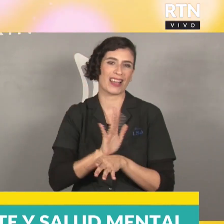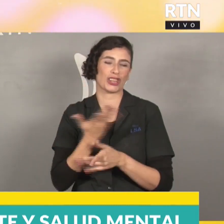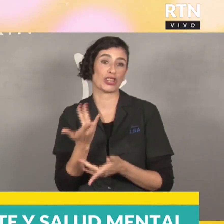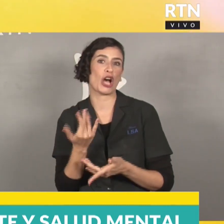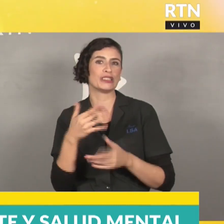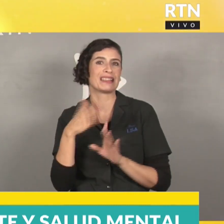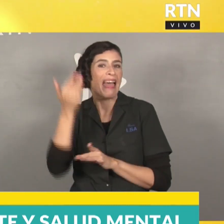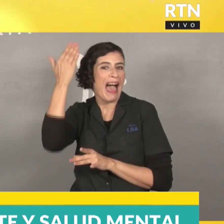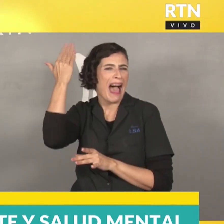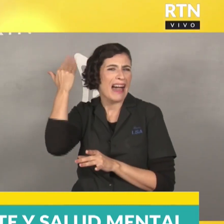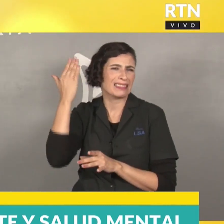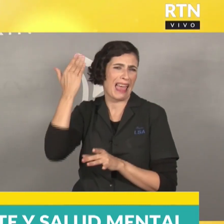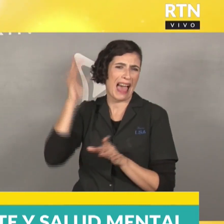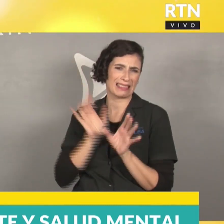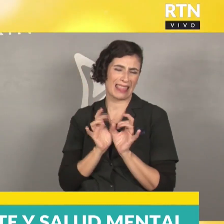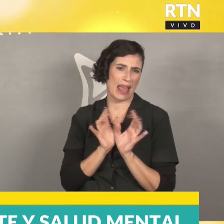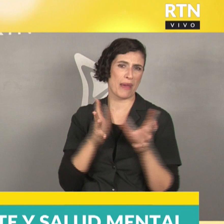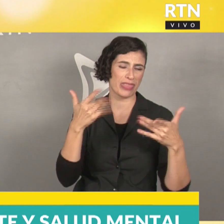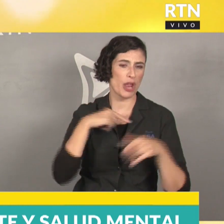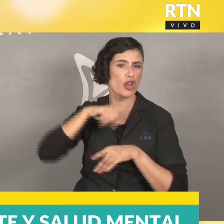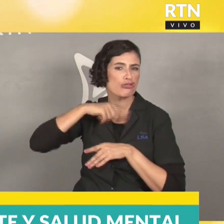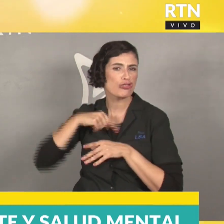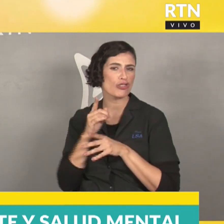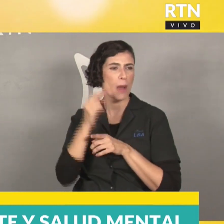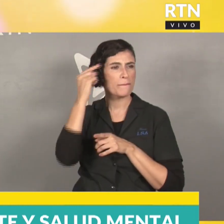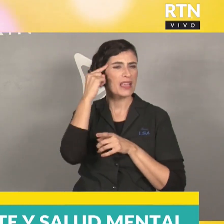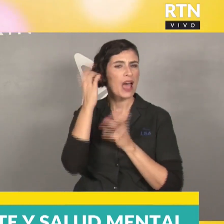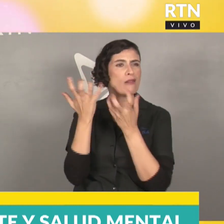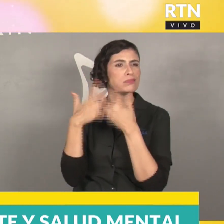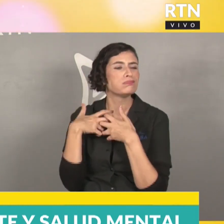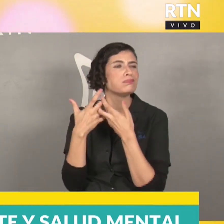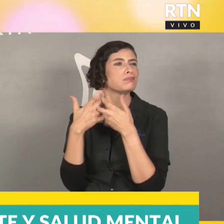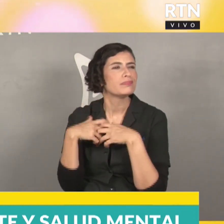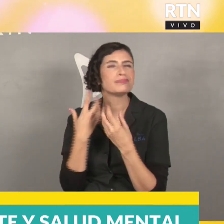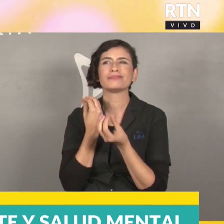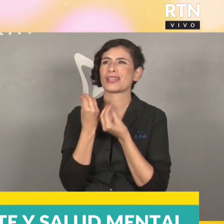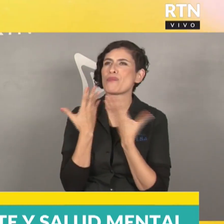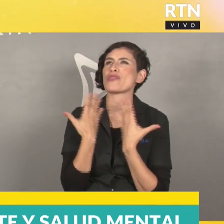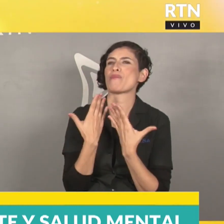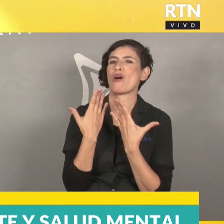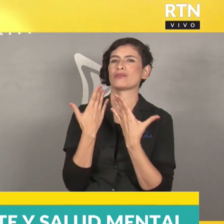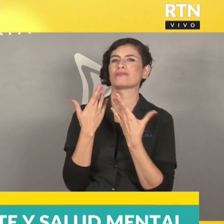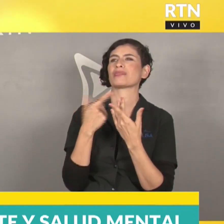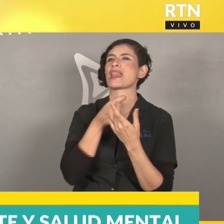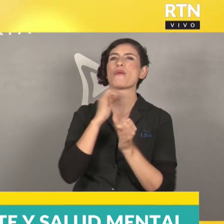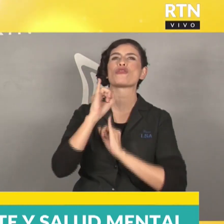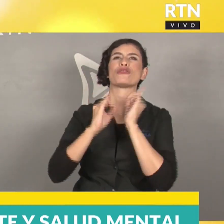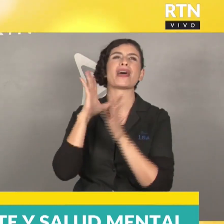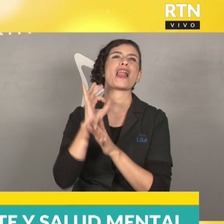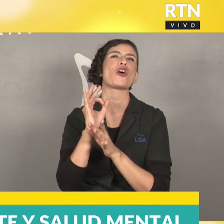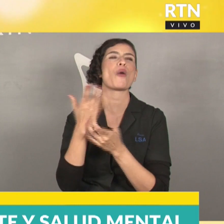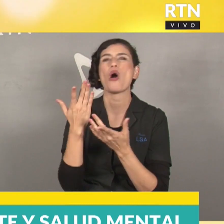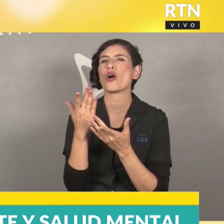a cranear antes de la pandemia. Uh-huh. Y los y las compas querían hablar de esto, ¿no? Del fin del mundo. Ajá. Y de